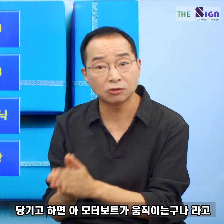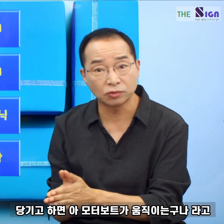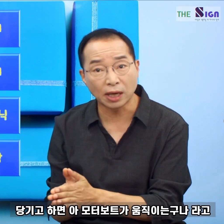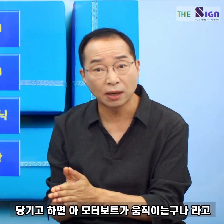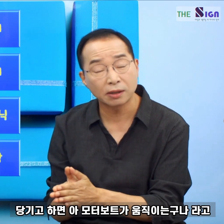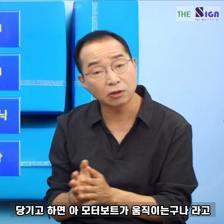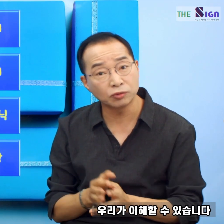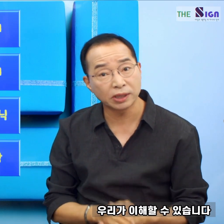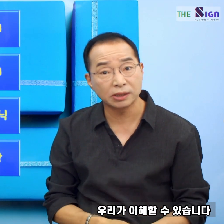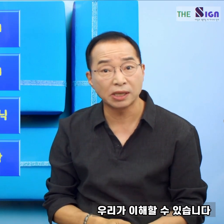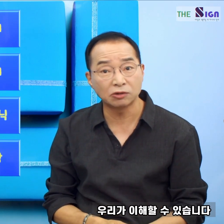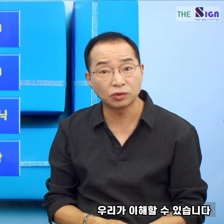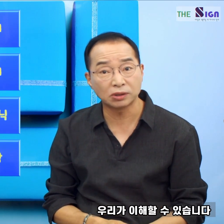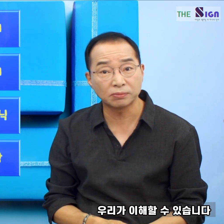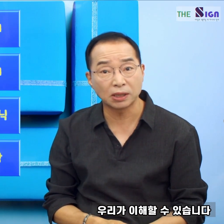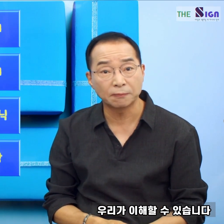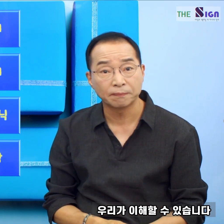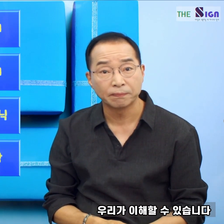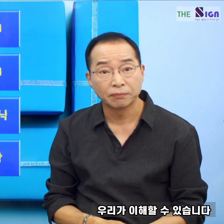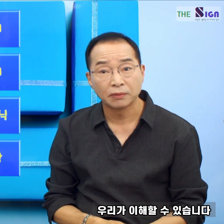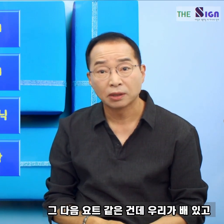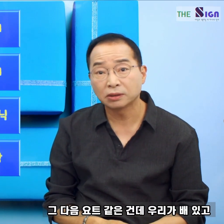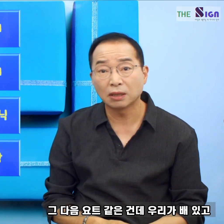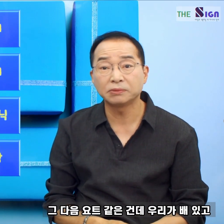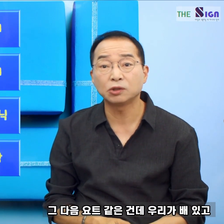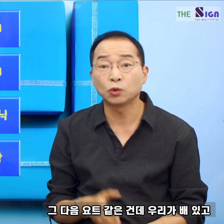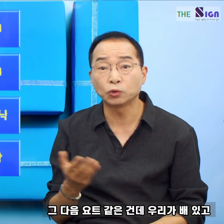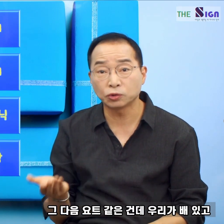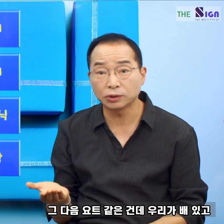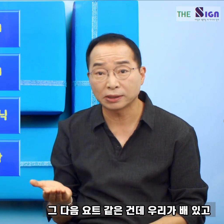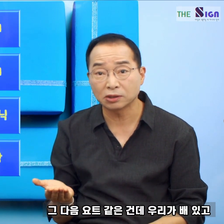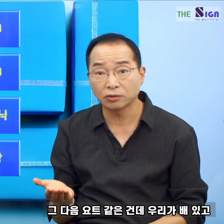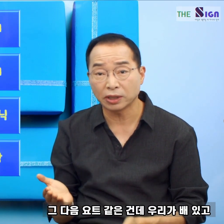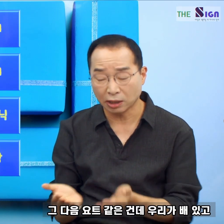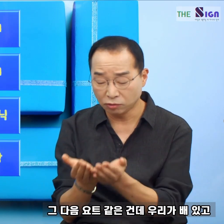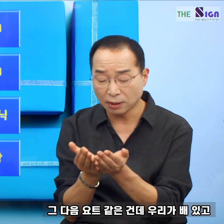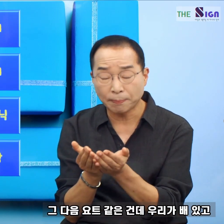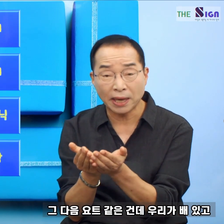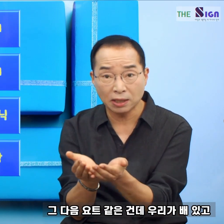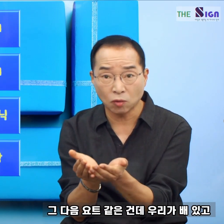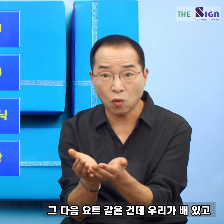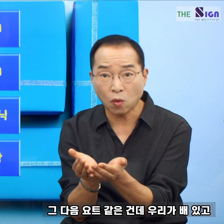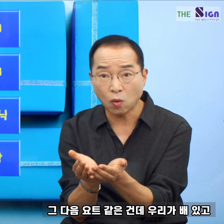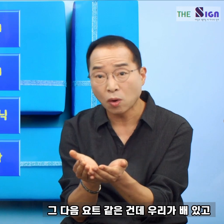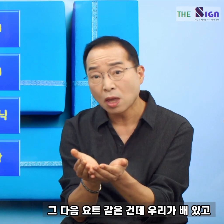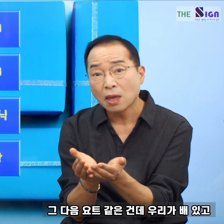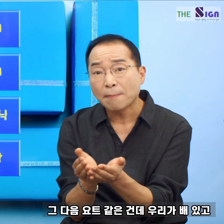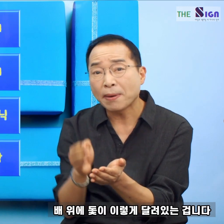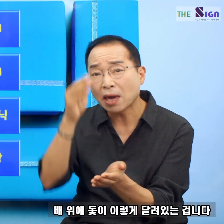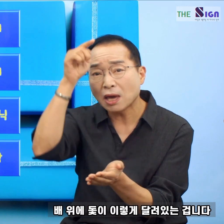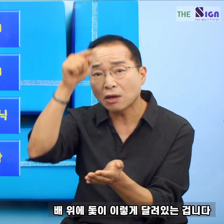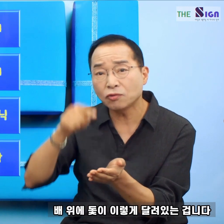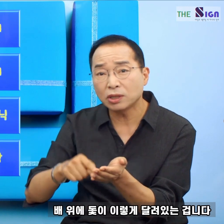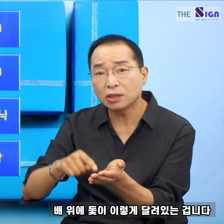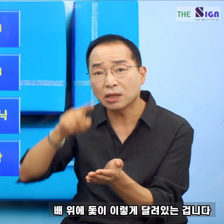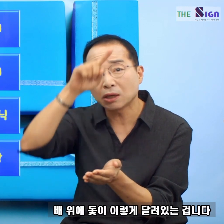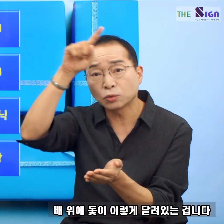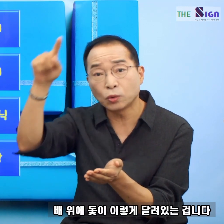움직이는구나 라고 우리가 이해할 수 있습니다. 그 다음 이제 요트 같은 건데, 우리가 배 있고 배 위에 돛이